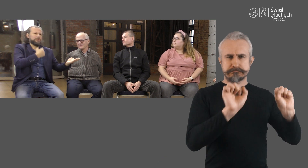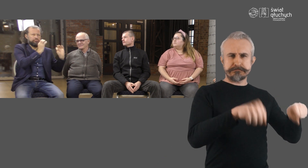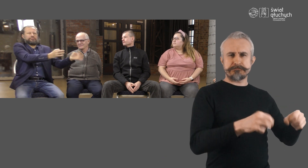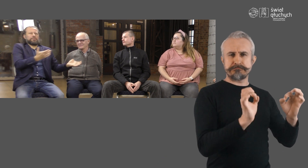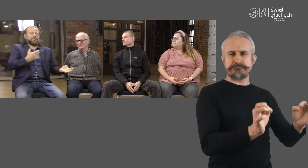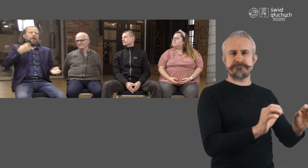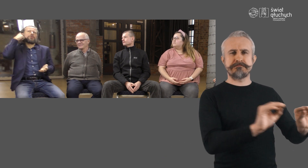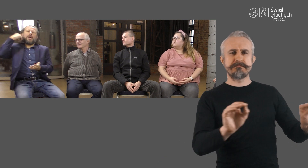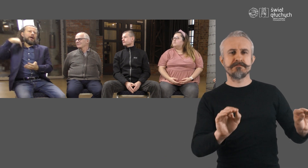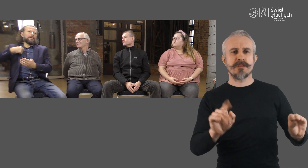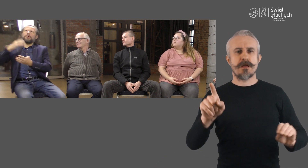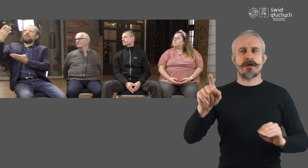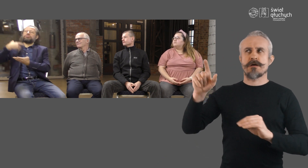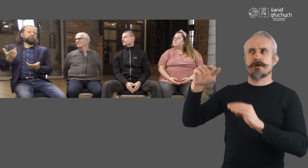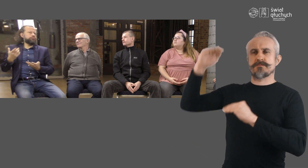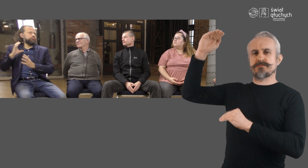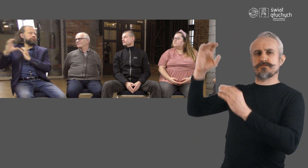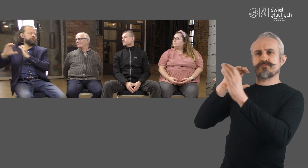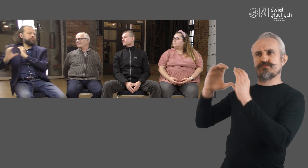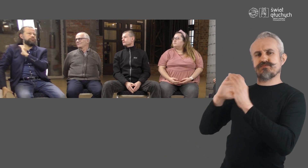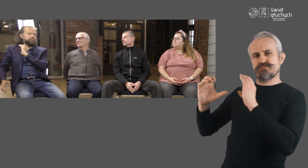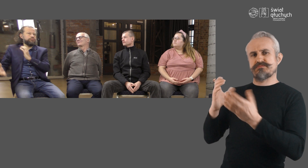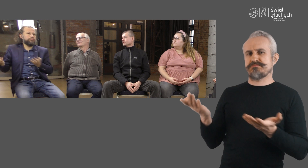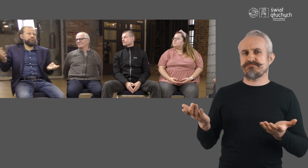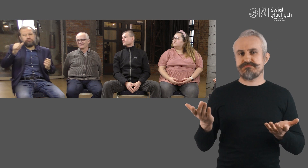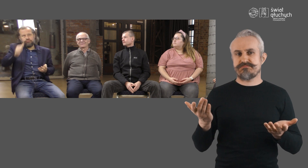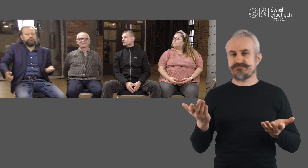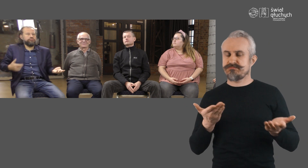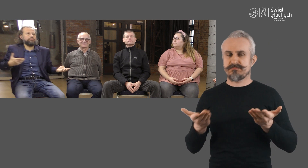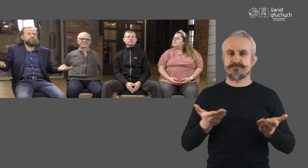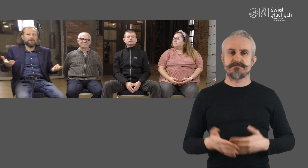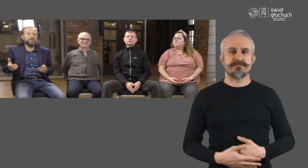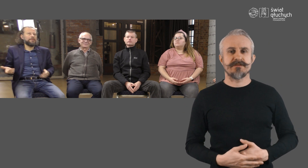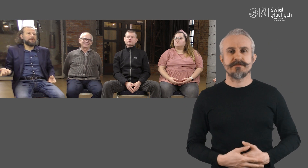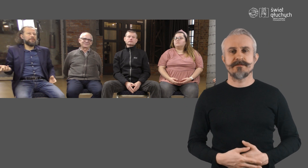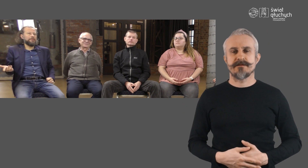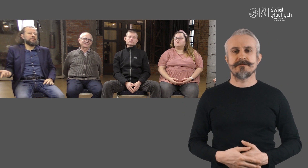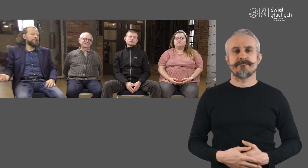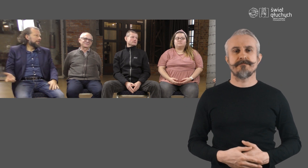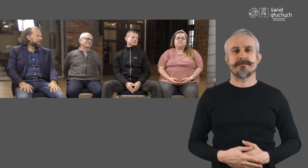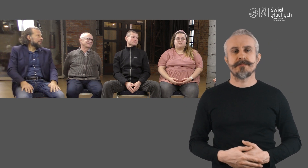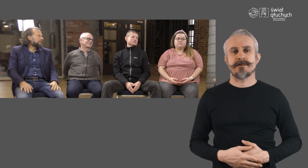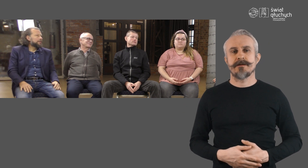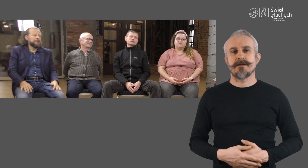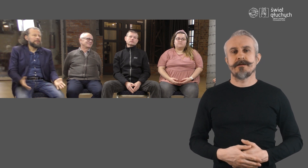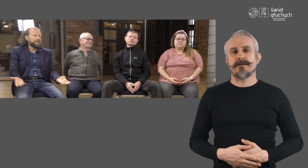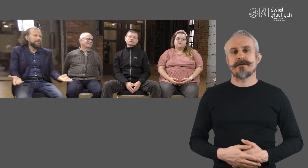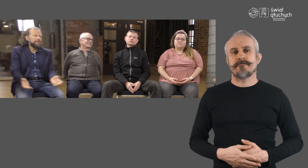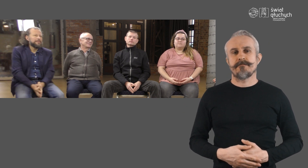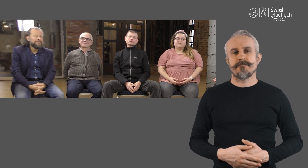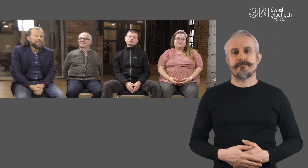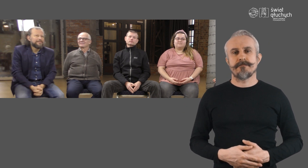porówni, że są pedagodzy głusi dla dzieci, a że gdzieś tam jak była słysząca, no to ciężko było z tą